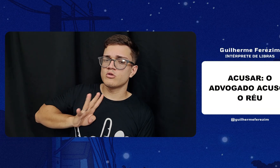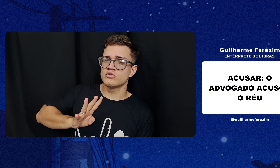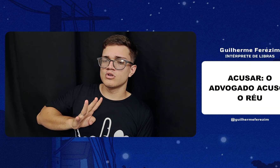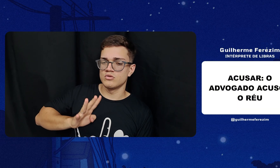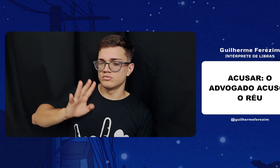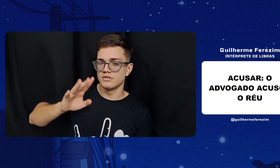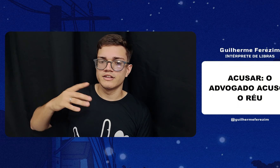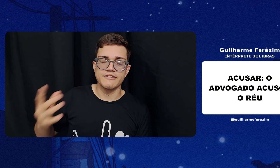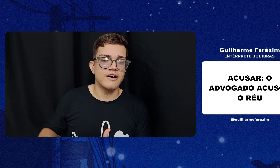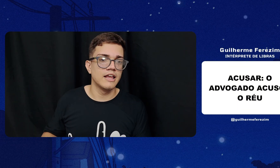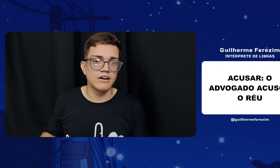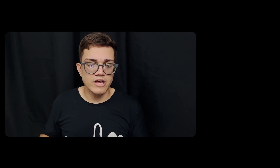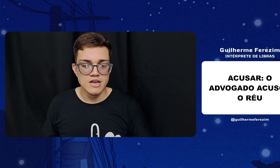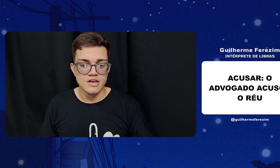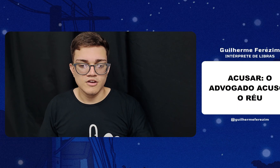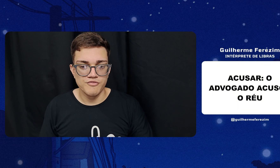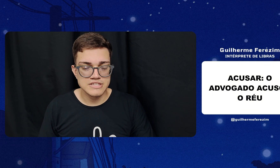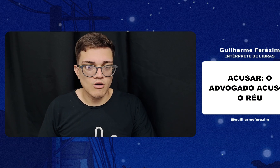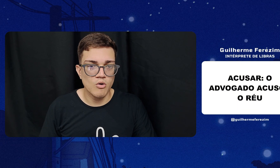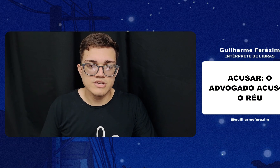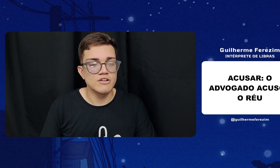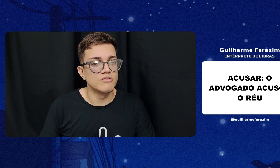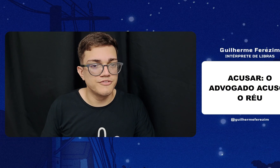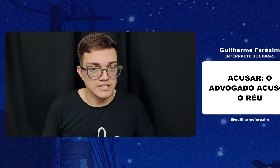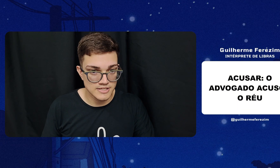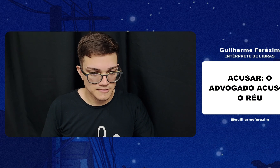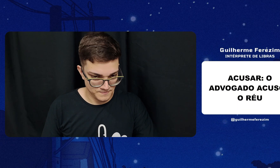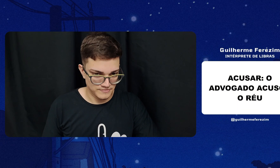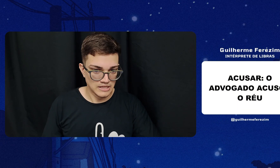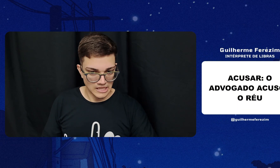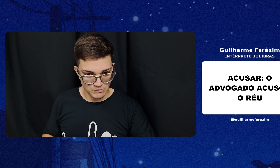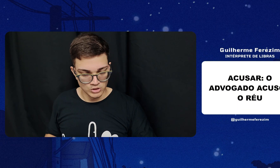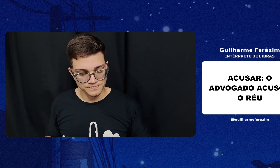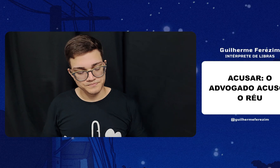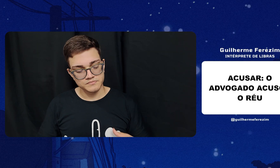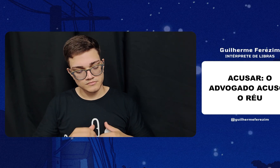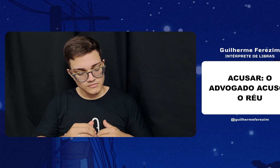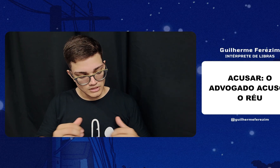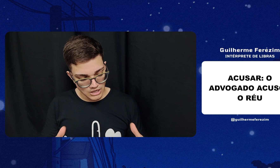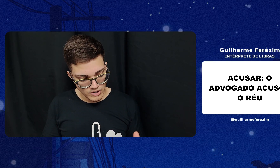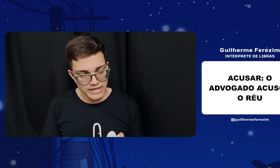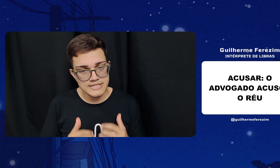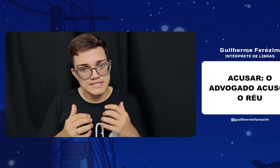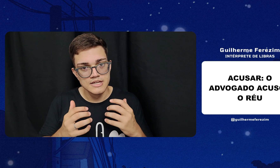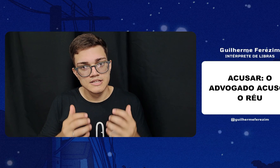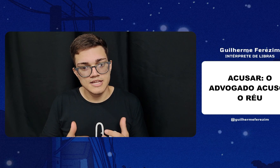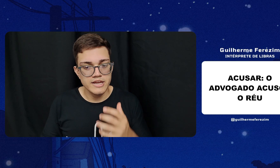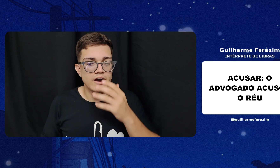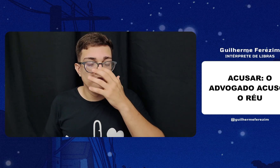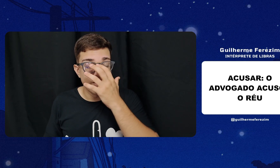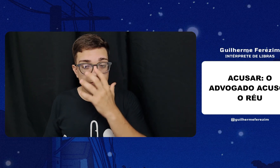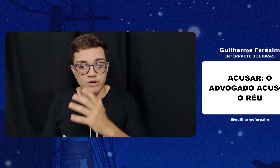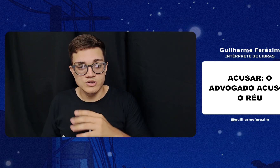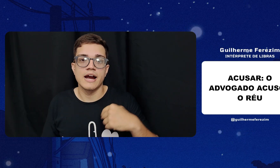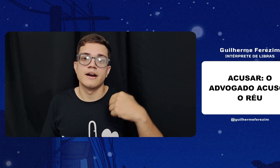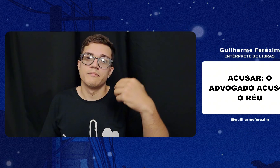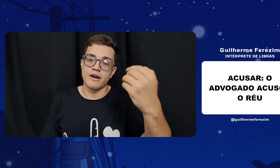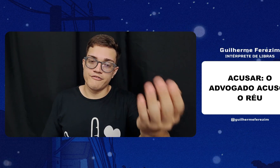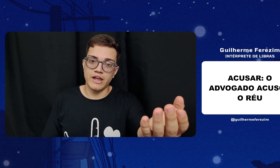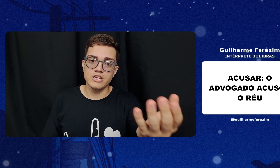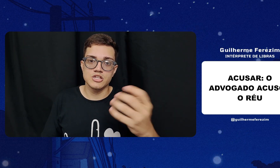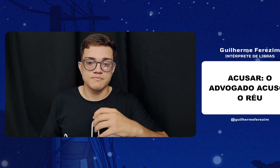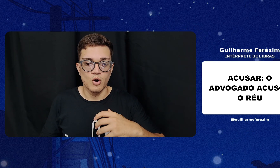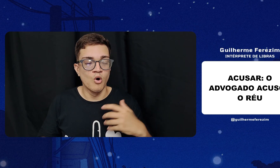me acusou. Tá falando aí que eu fiz tal coisa e eu não fiz. Tá bom? Então, este seria o verbo acusar.